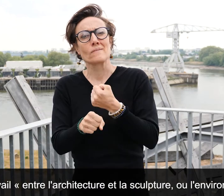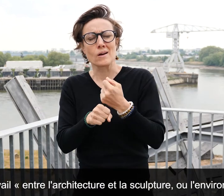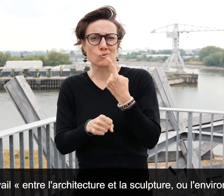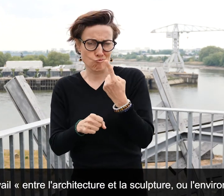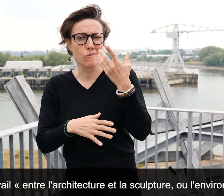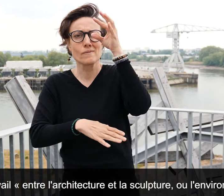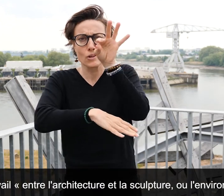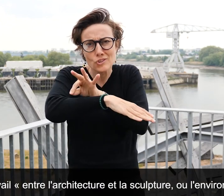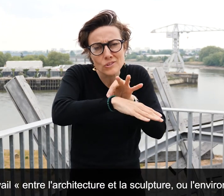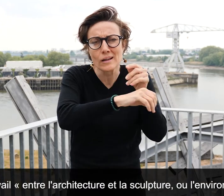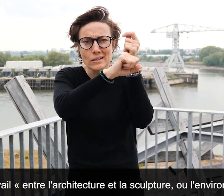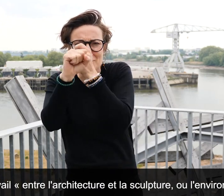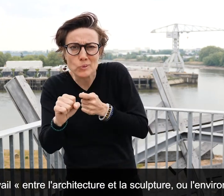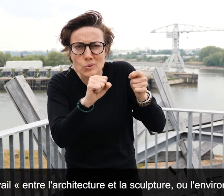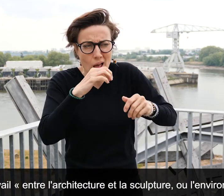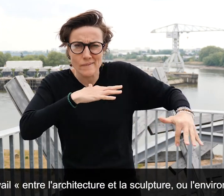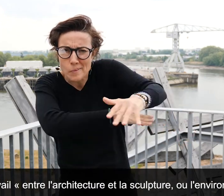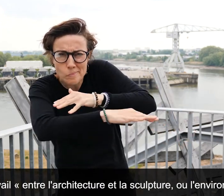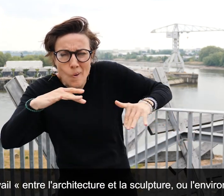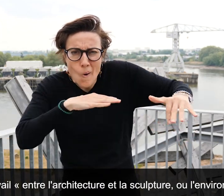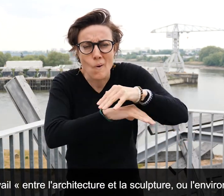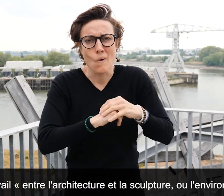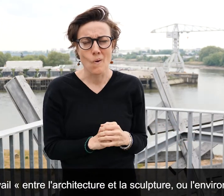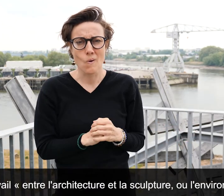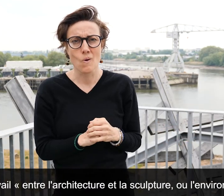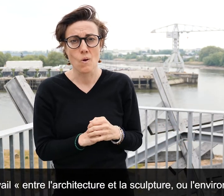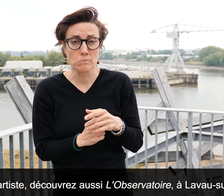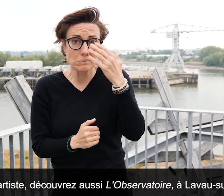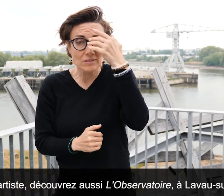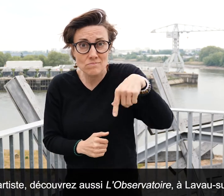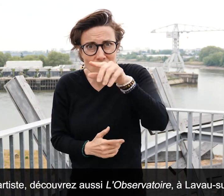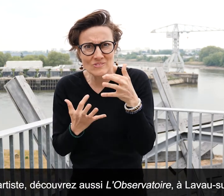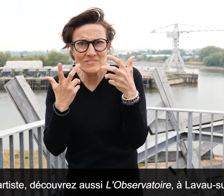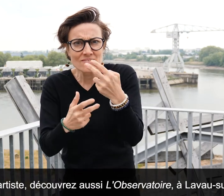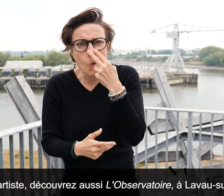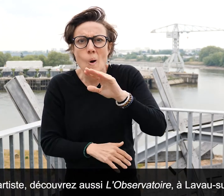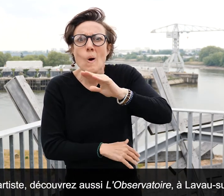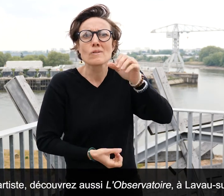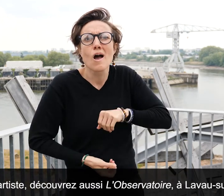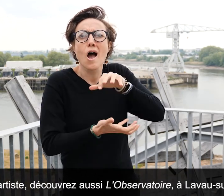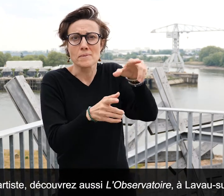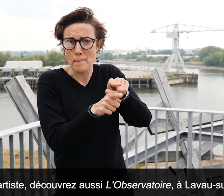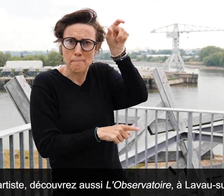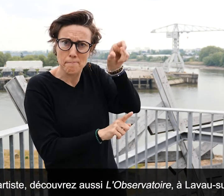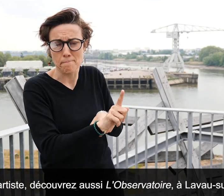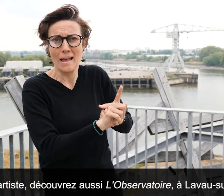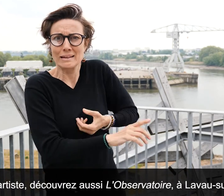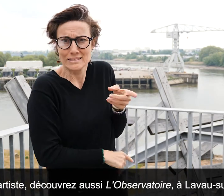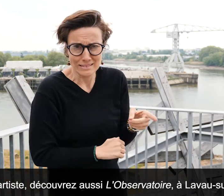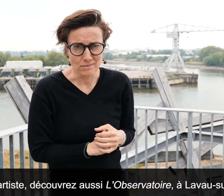entre l'architecturé la sculpture ou l'environnement du même artiste découvrez aussi l'observatoire à lavau